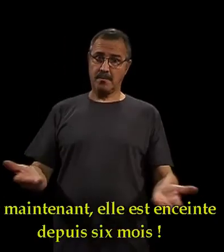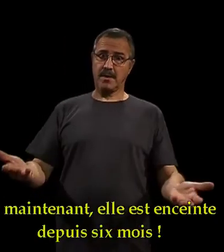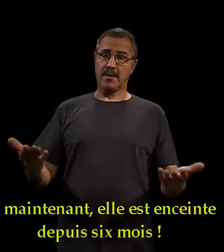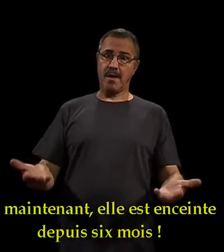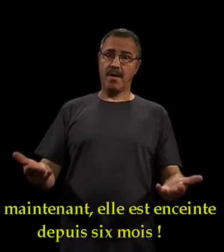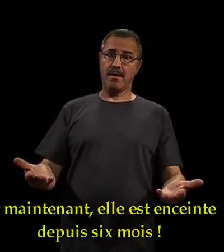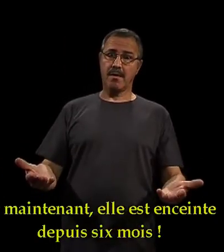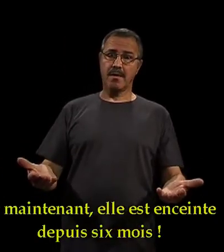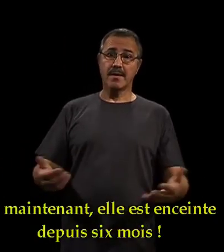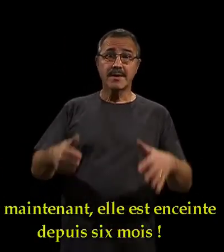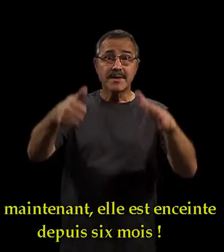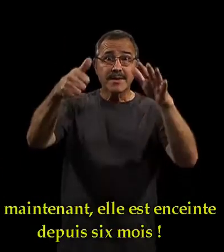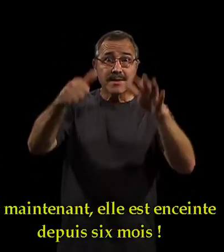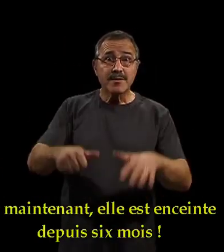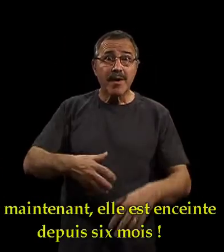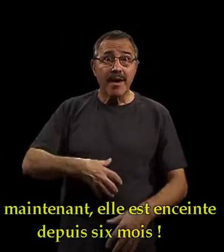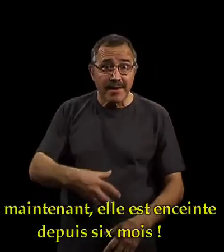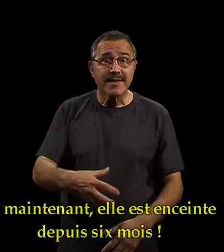et maintenant, elle est enceinte depuis 6 mois.